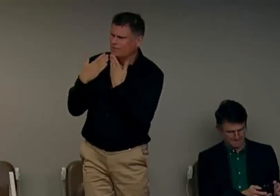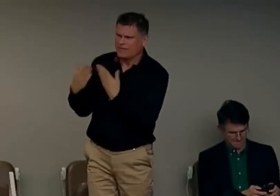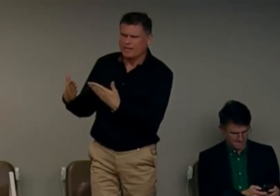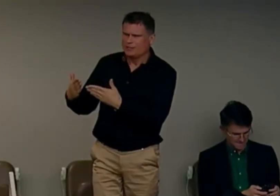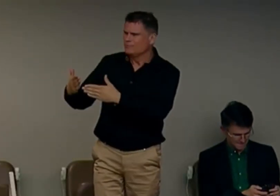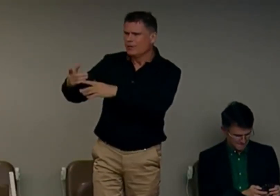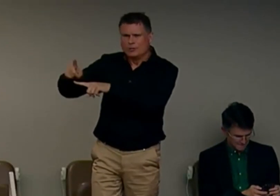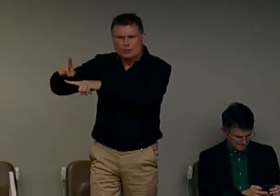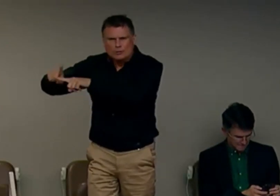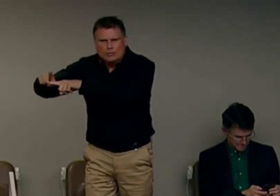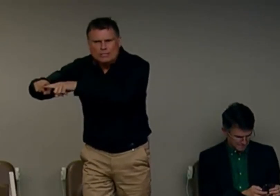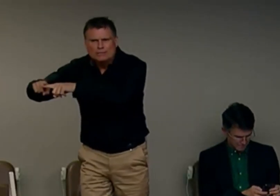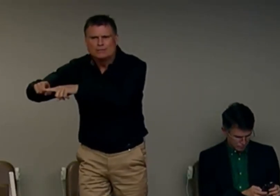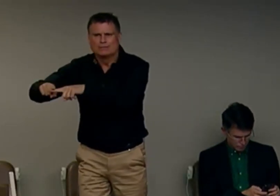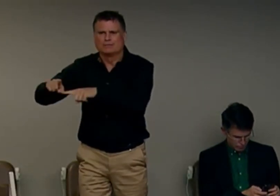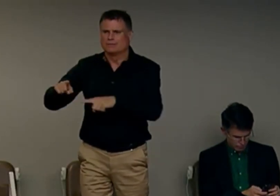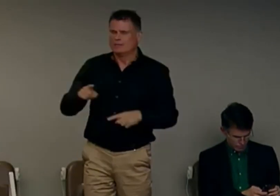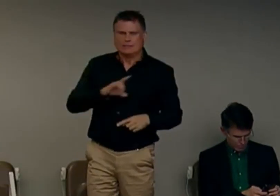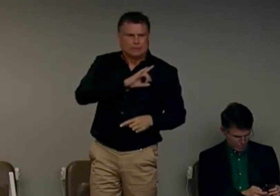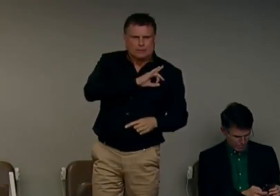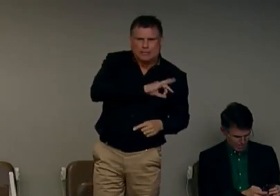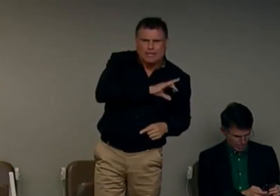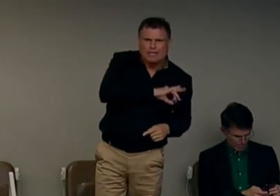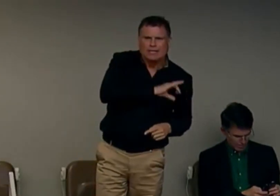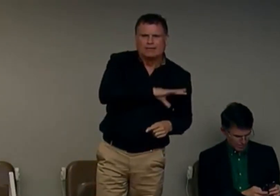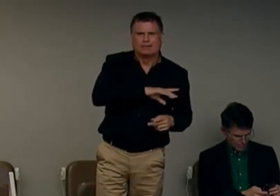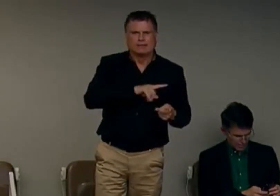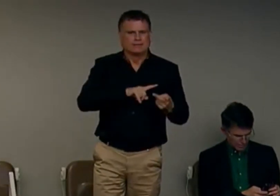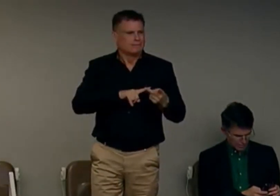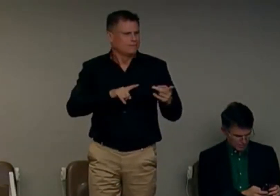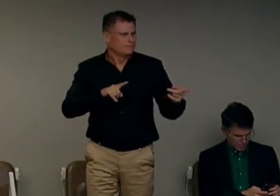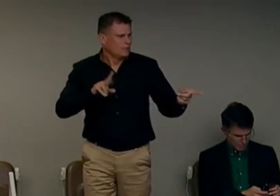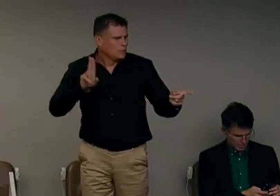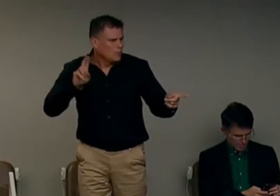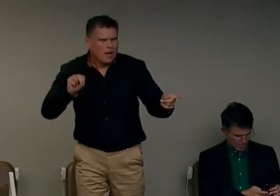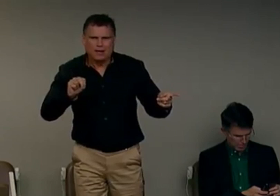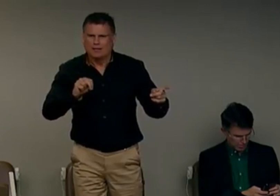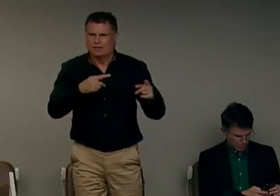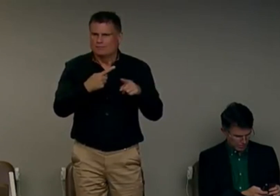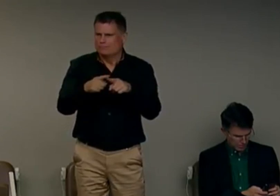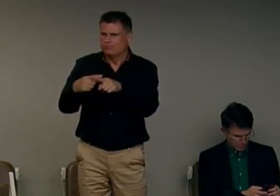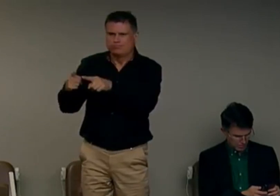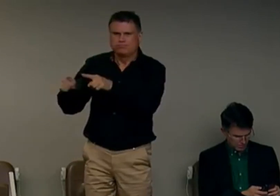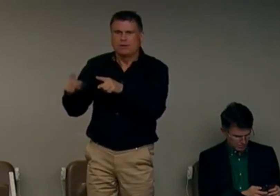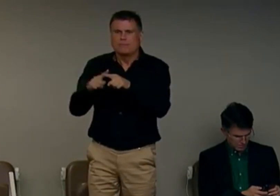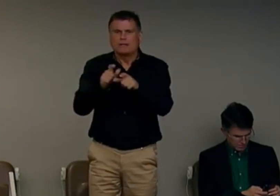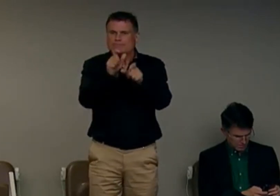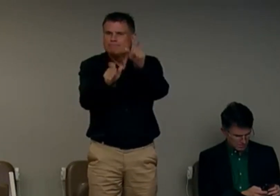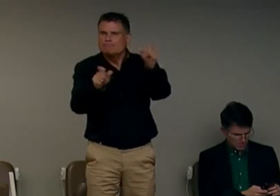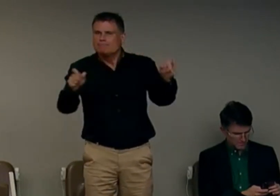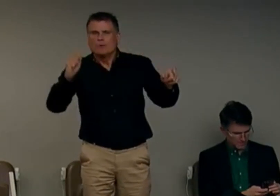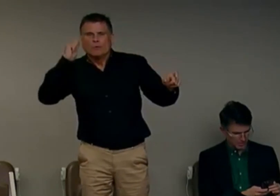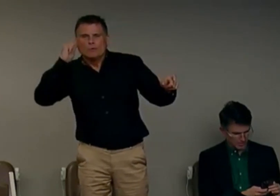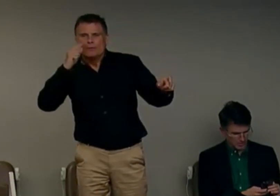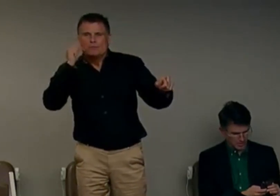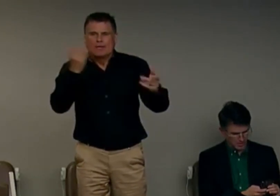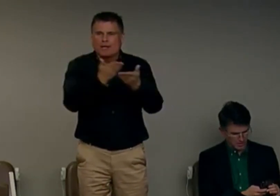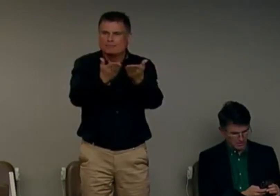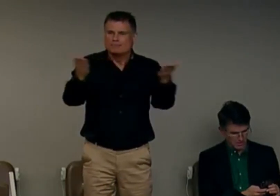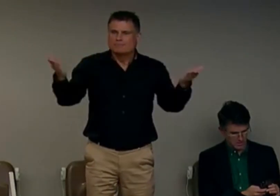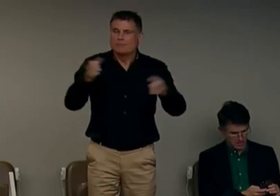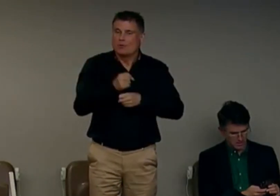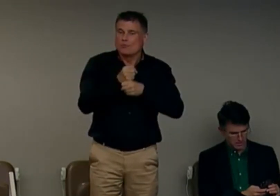des Nations Unies, des associations et de la société civile, Mesdames, Messieurs, bien le bonjour. Donc, je